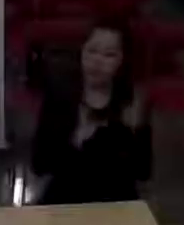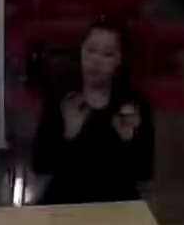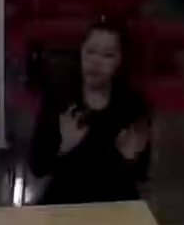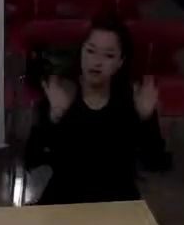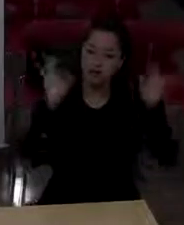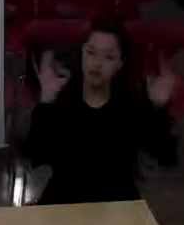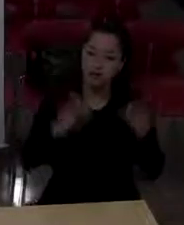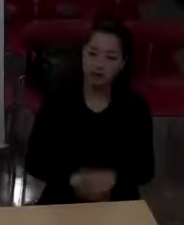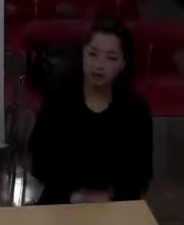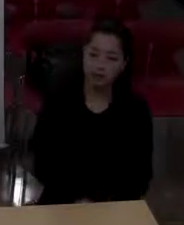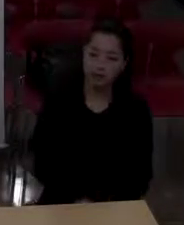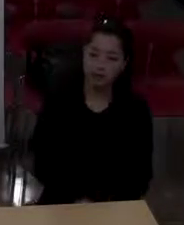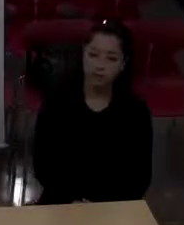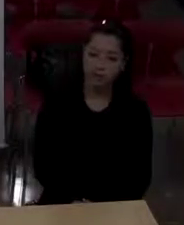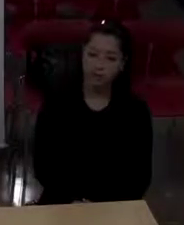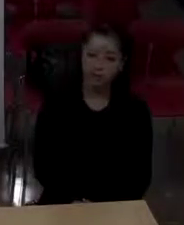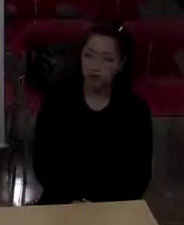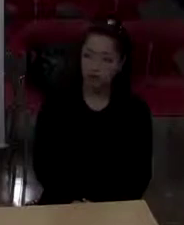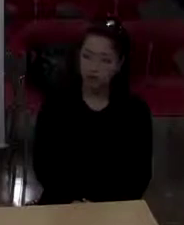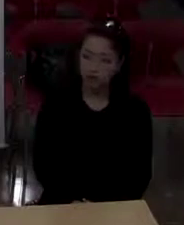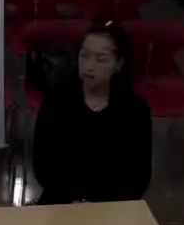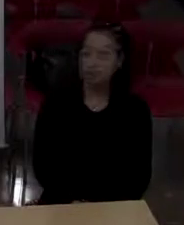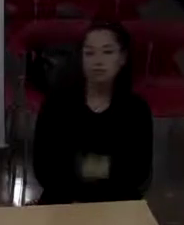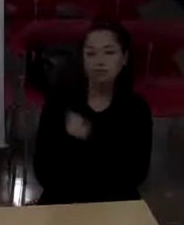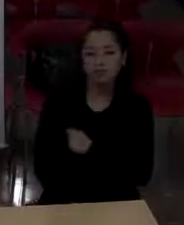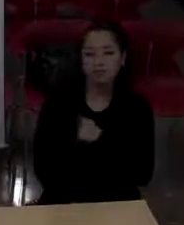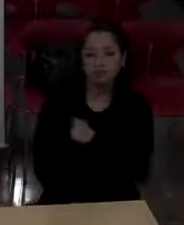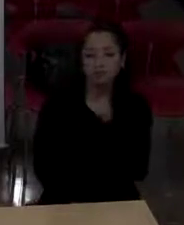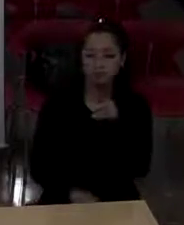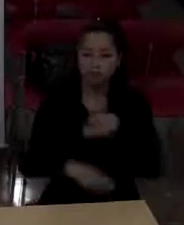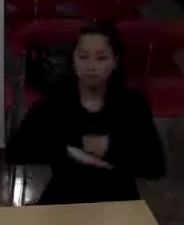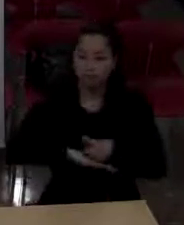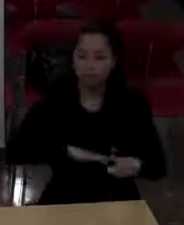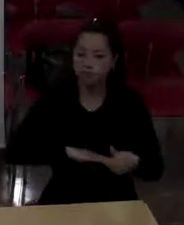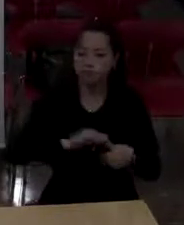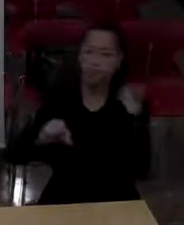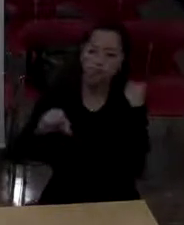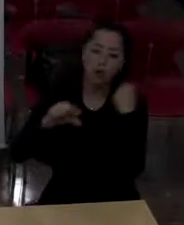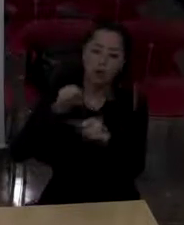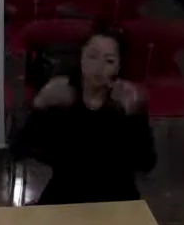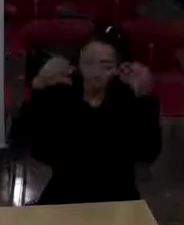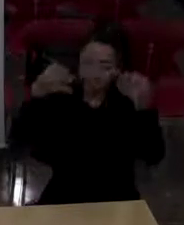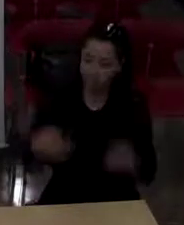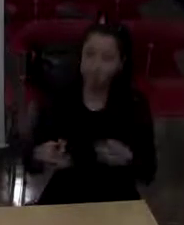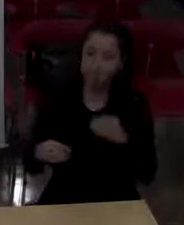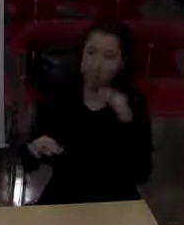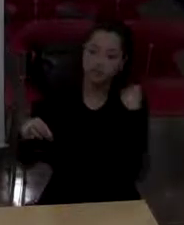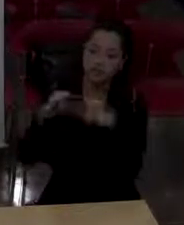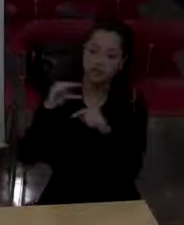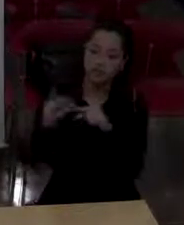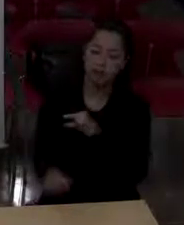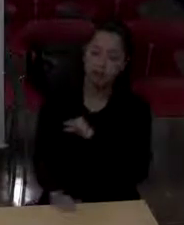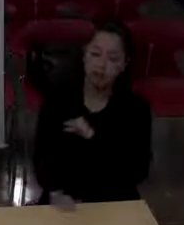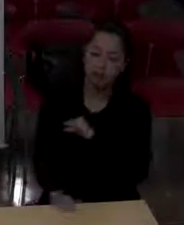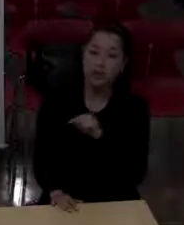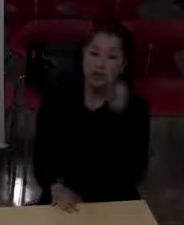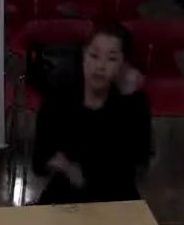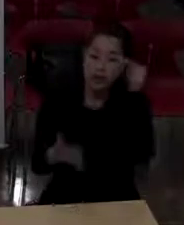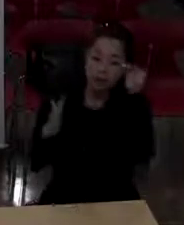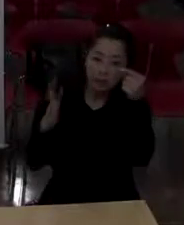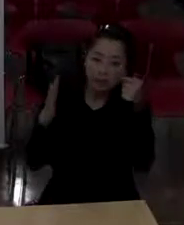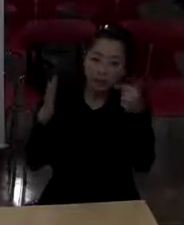Entonces les recomiendo mucho la solicitud a través del correo o pues con un comunicado oficial de las solicitudes y los requerimientos que ustedes